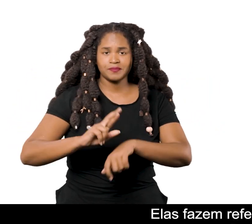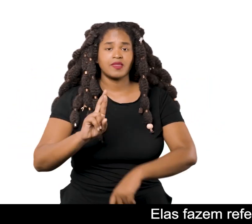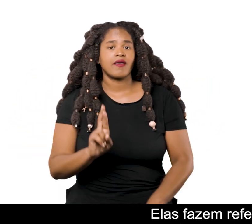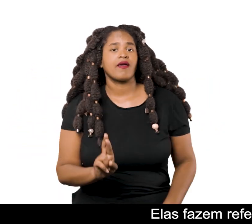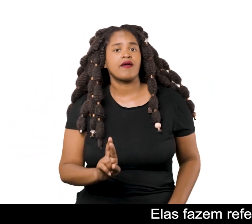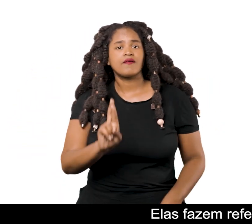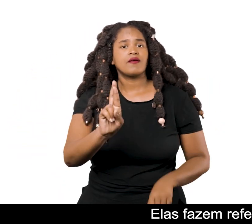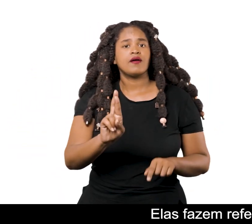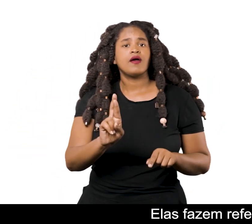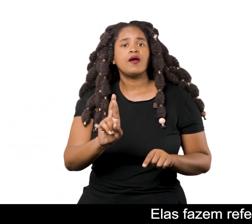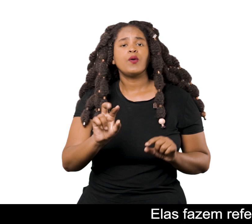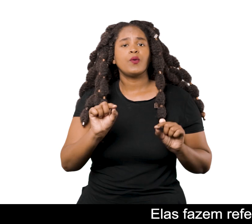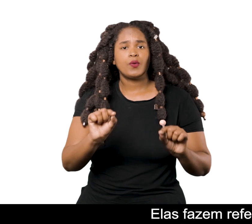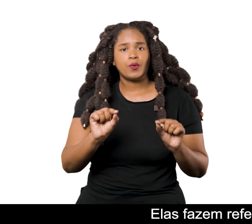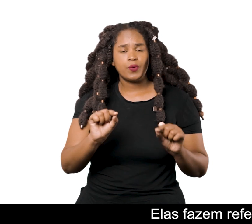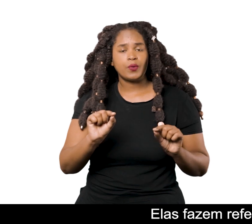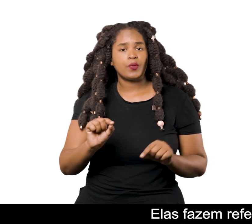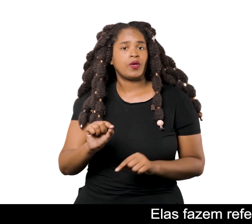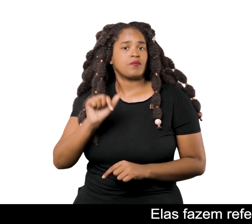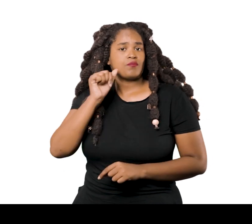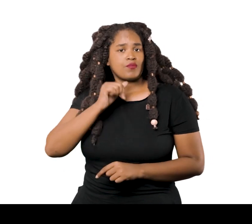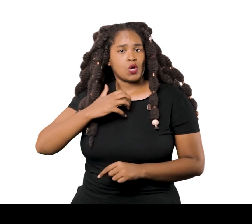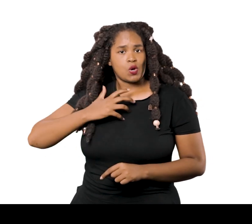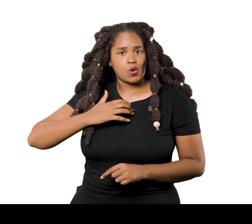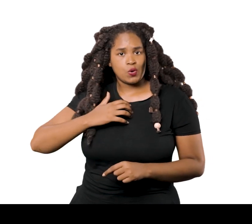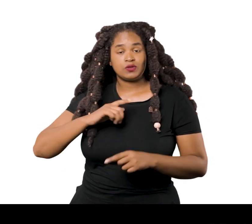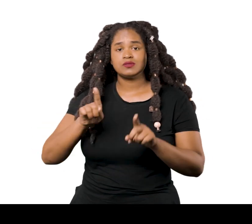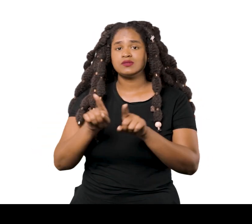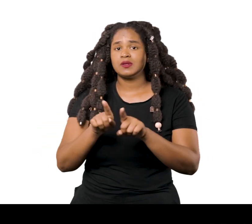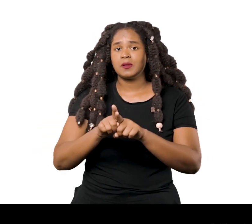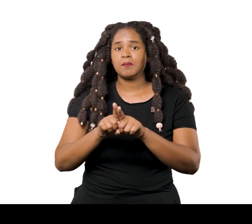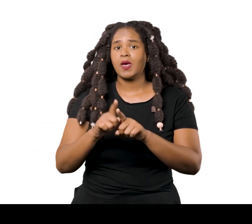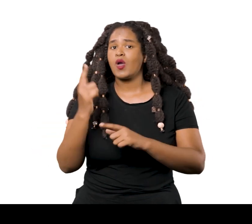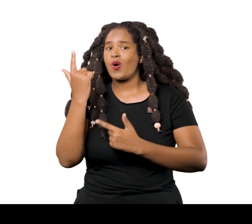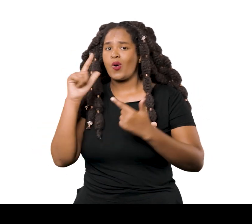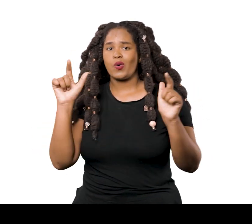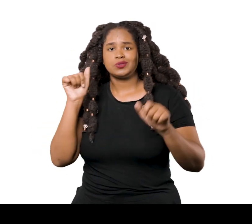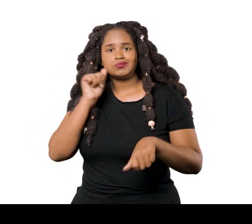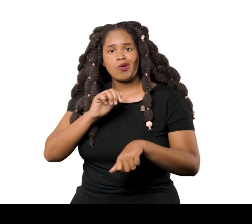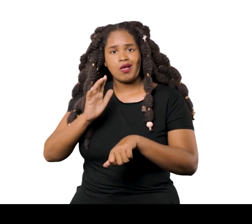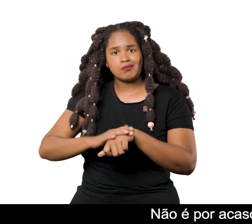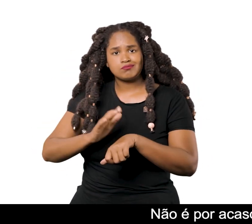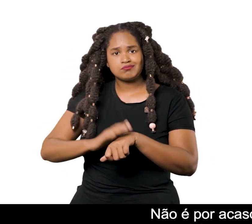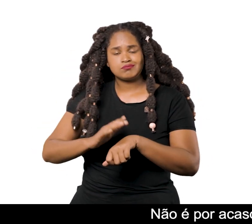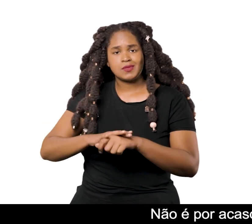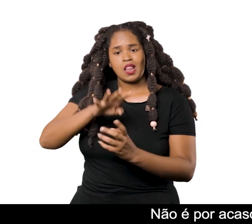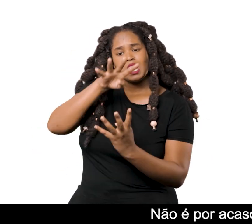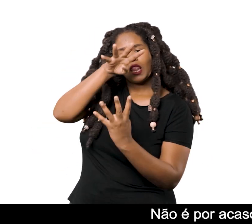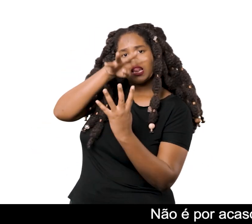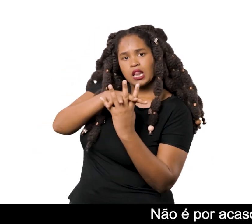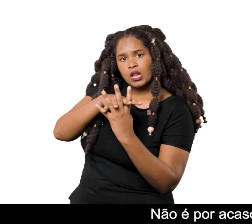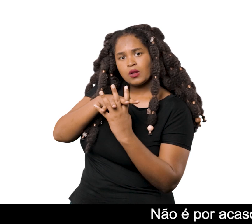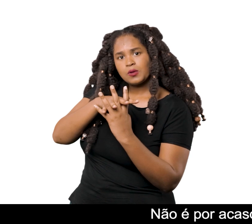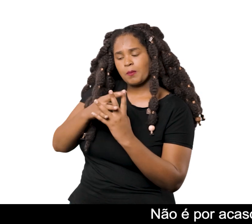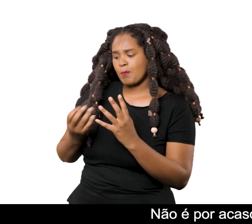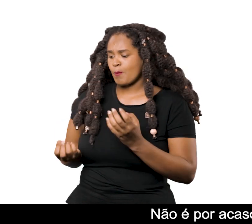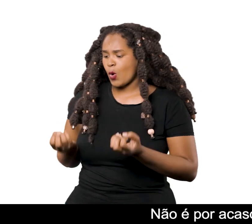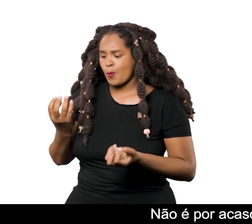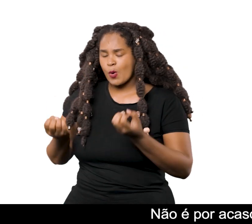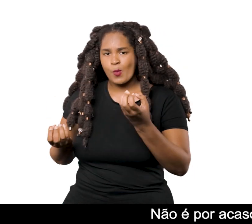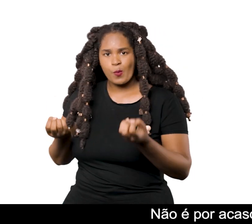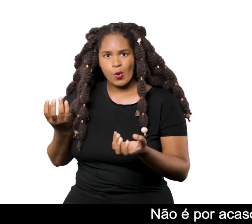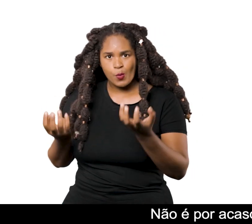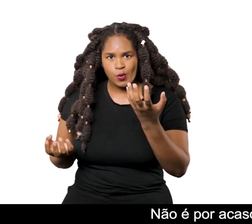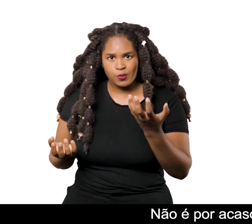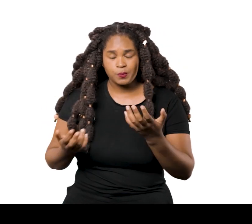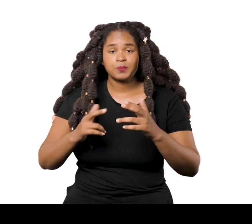referência à Cold e à geração de tecelões que virão depois dela. Não é por acaso que a artista